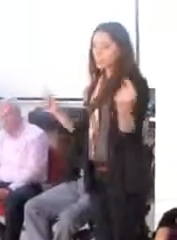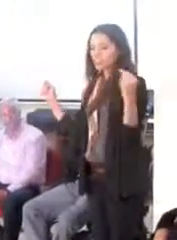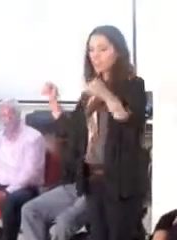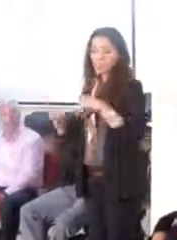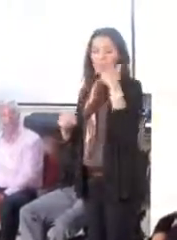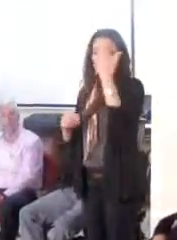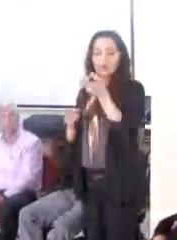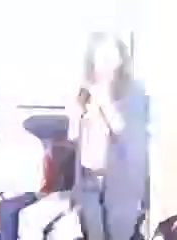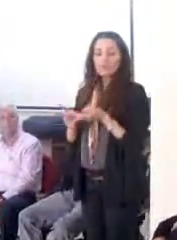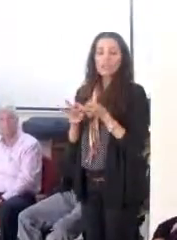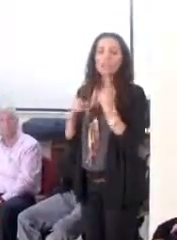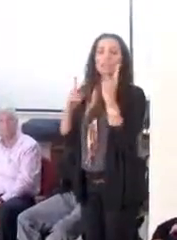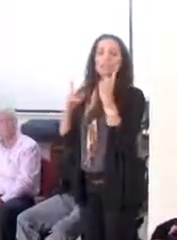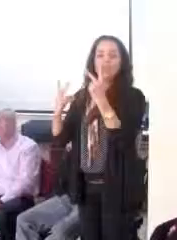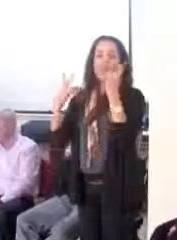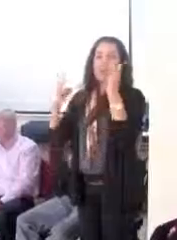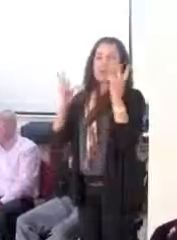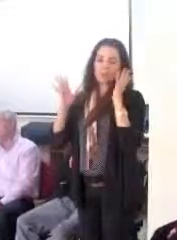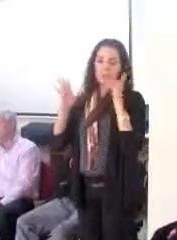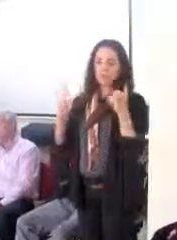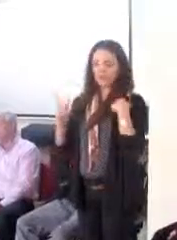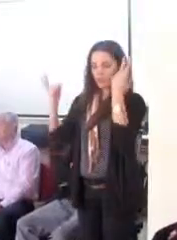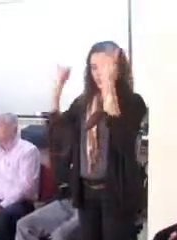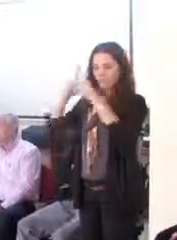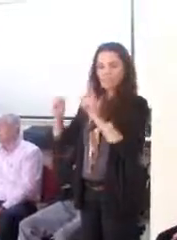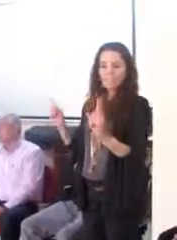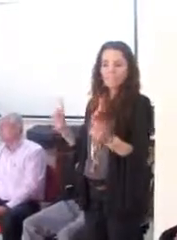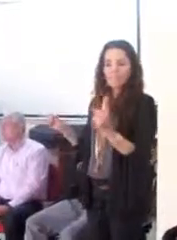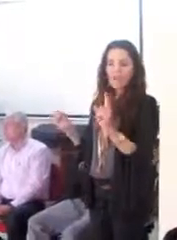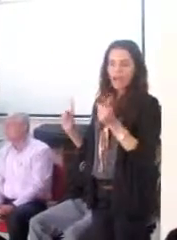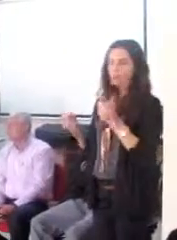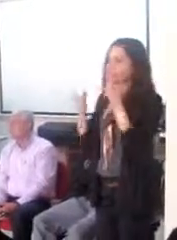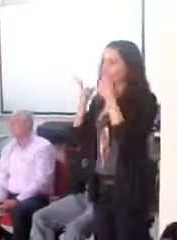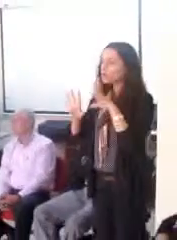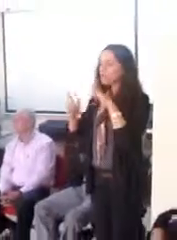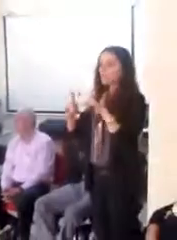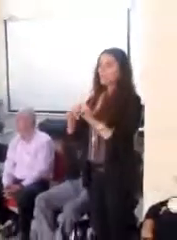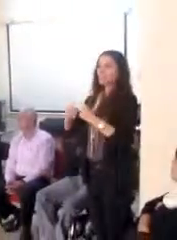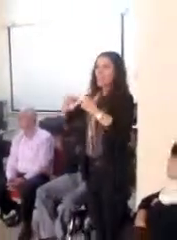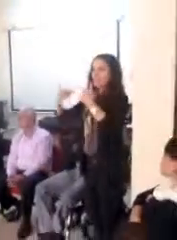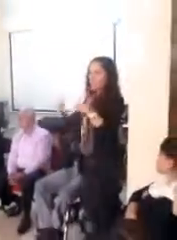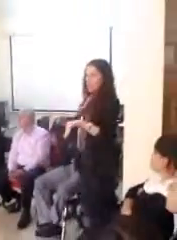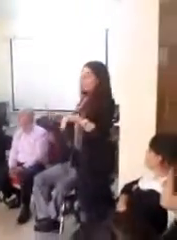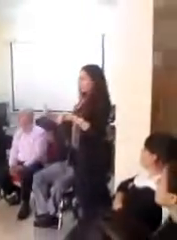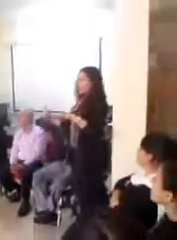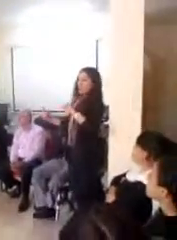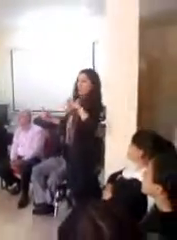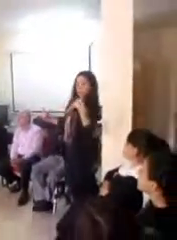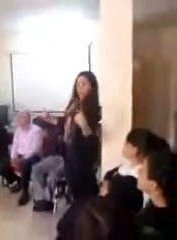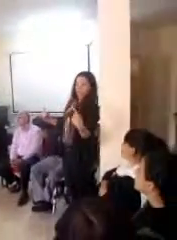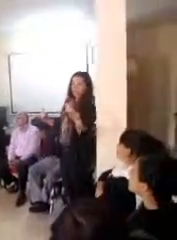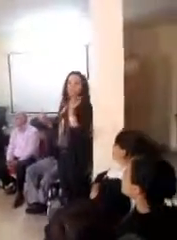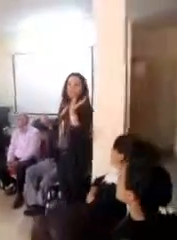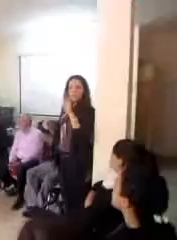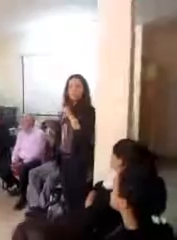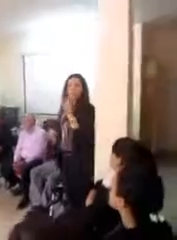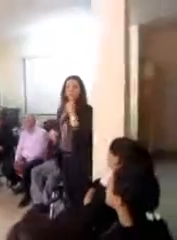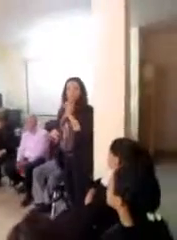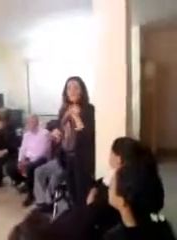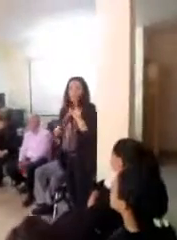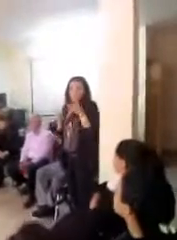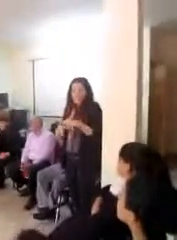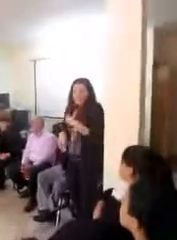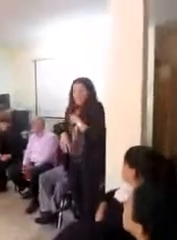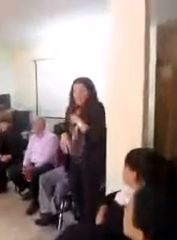من برا، بس اهتمينا انه احنا نفهم على بعض بالرغم من اختلاف الاعاقات وصعوبتها. وهذا بقول انه اذا احنا بدنا احنا